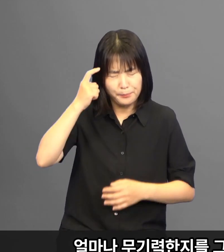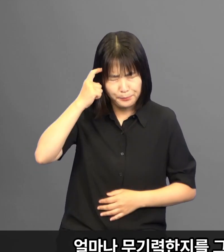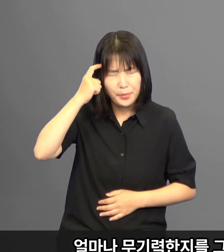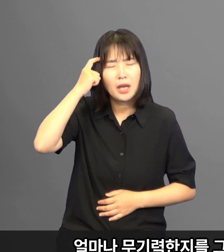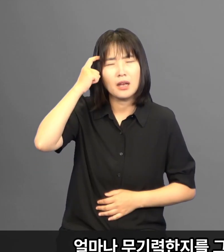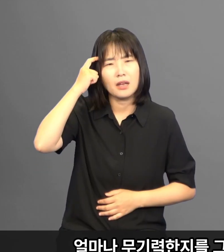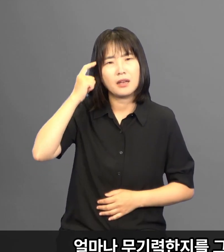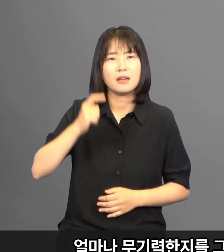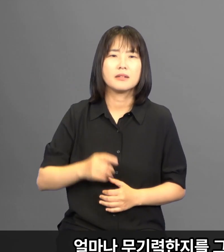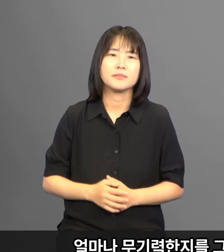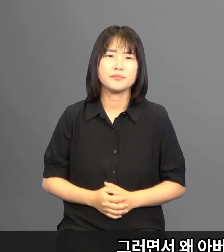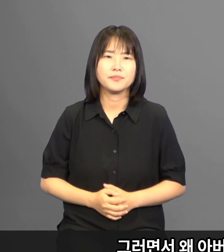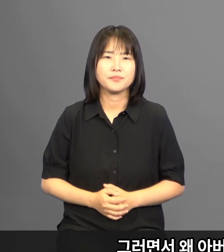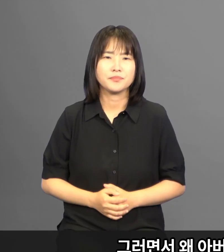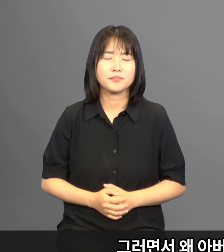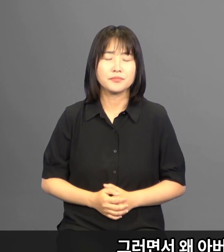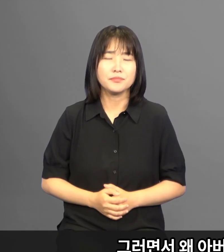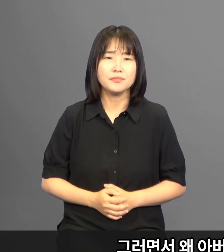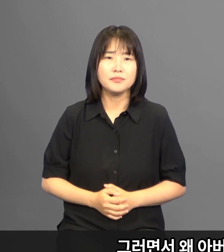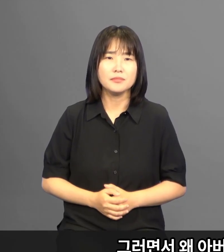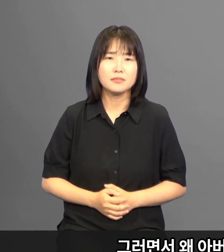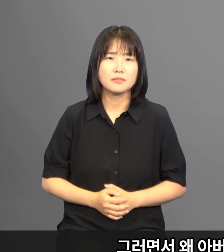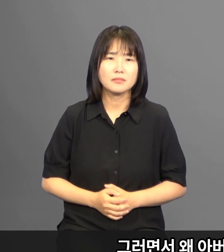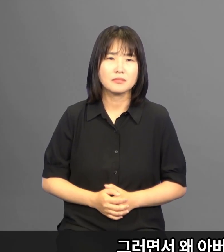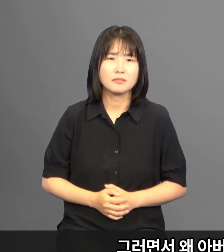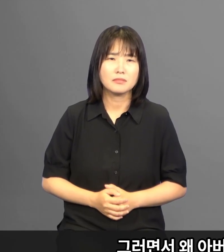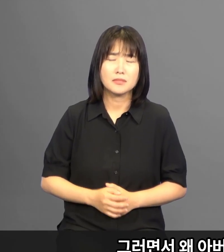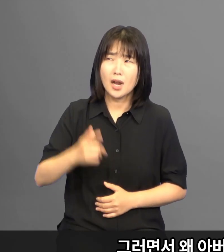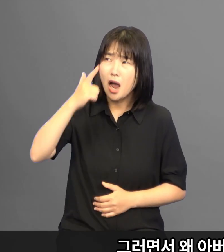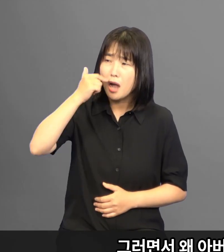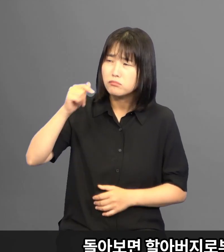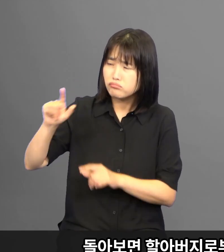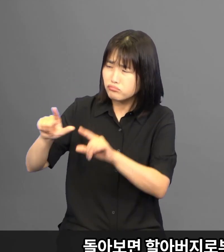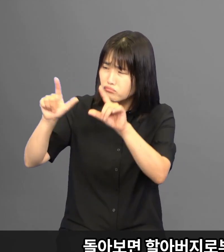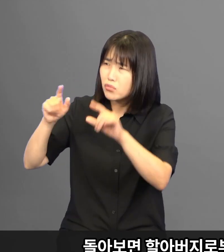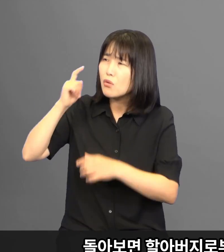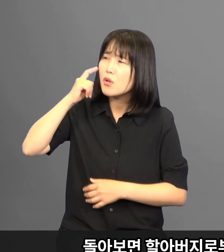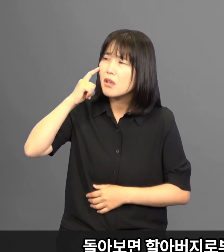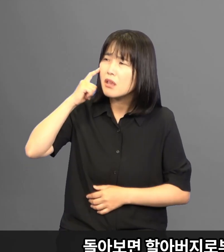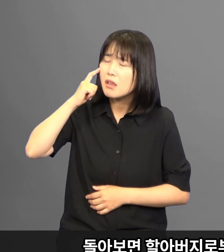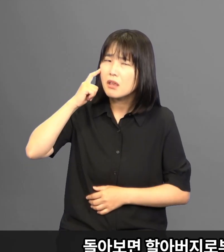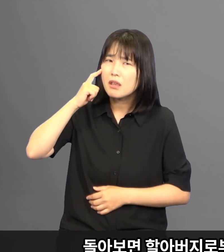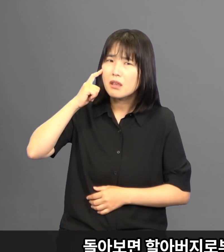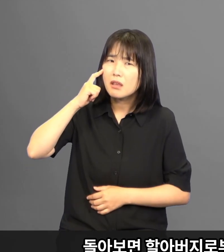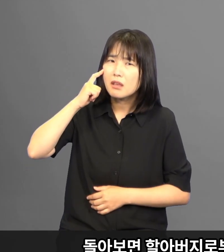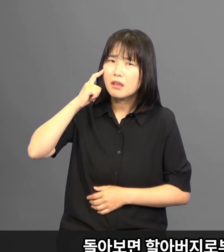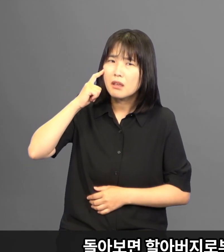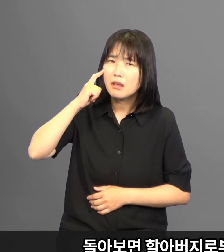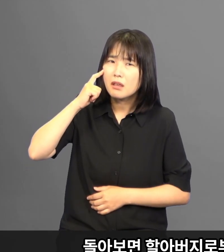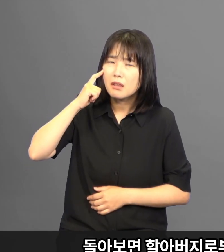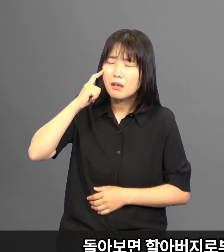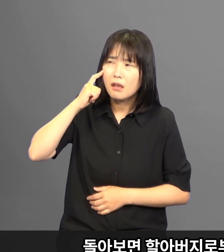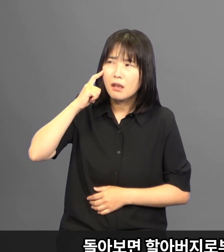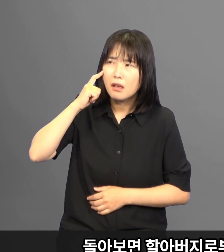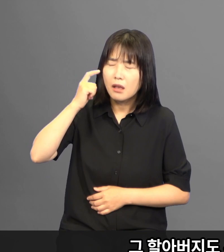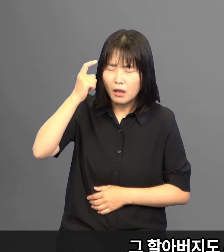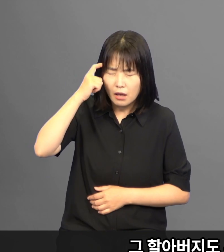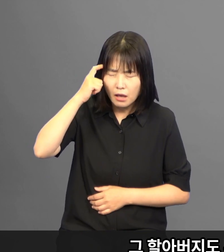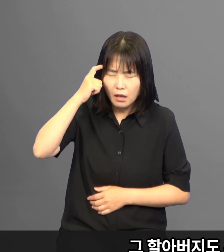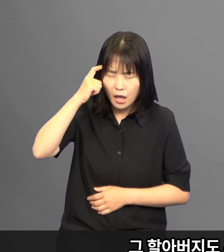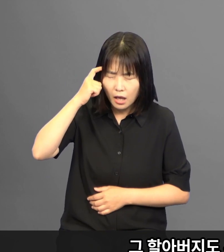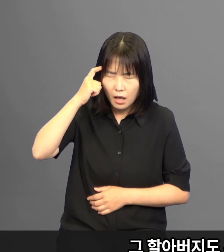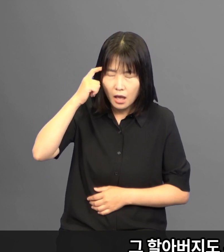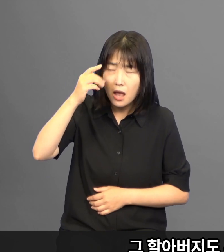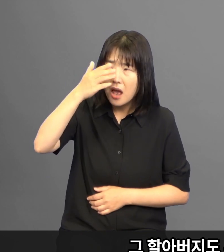된 것이죠. 그러면서 왜 아버지는 그렇게 사셨을까? 돌아보면 할아버지로부터 사랑을 받은 적이 없어요.